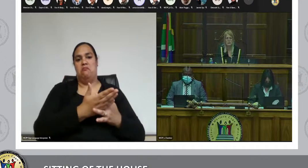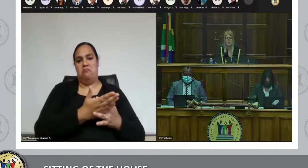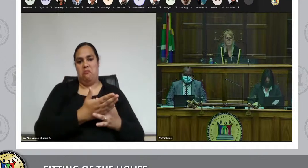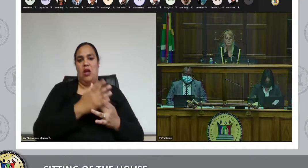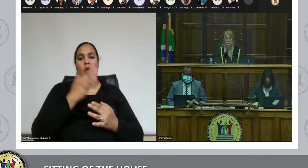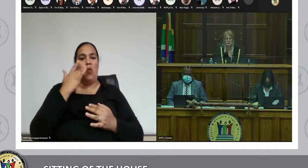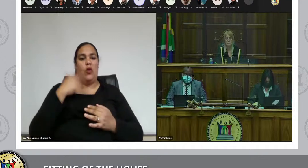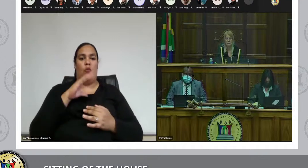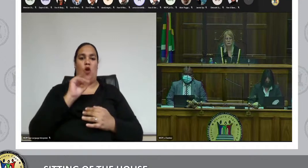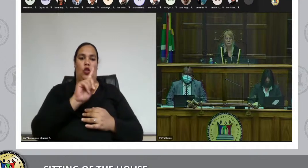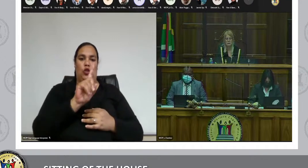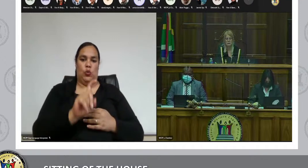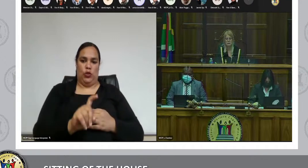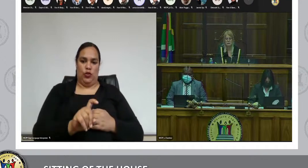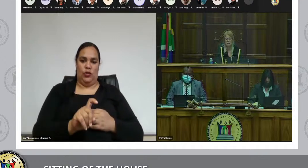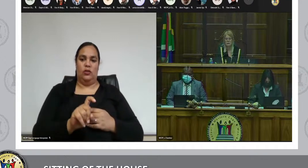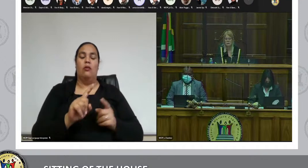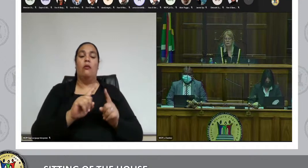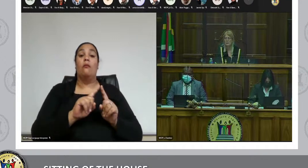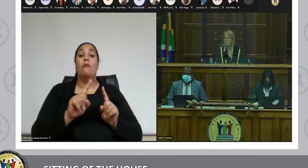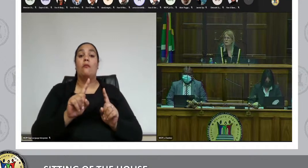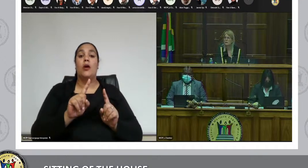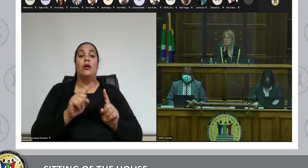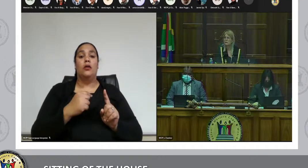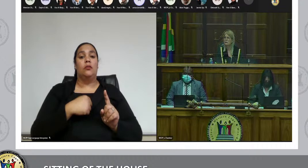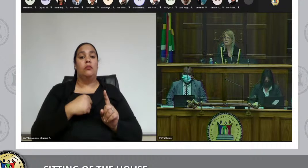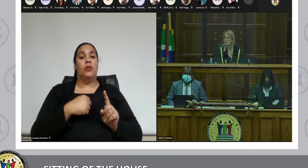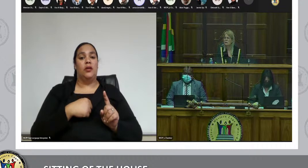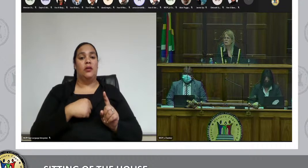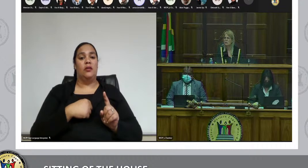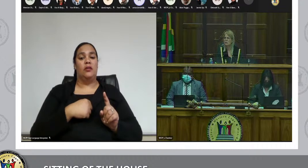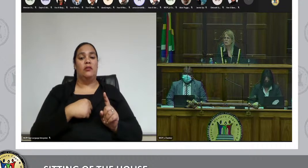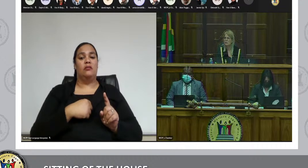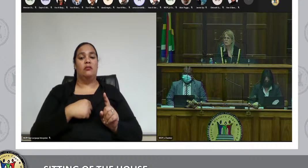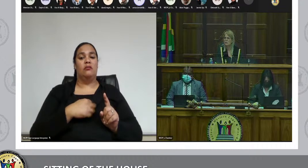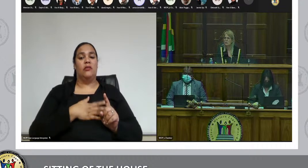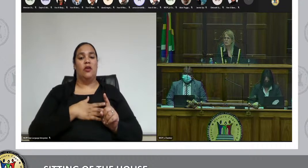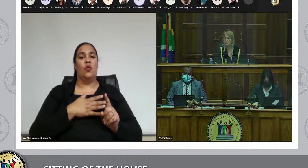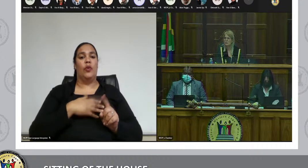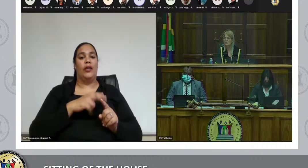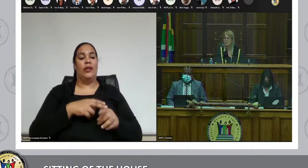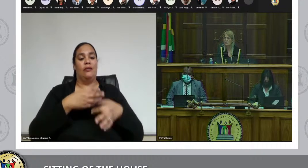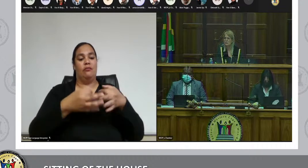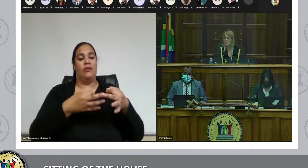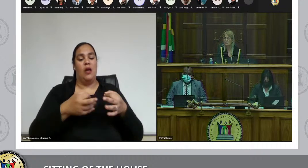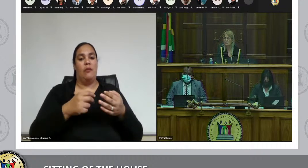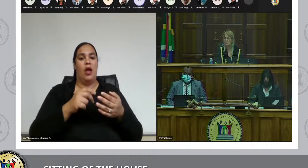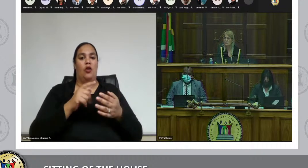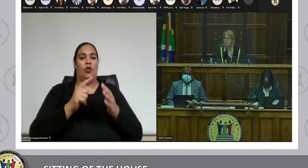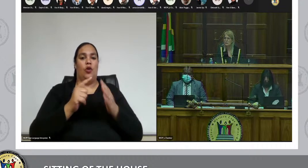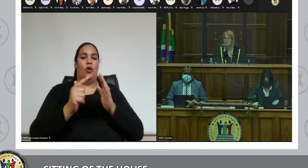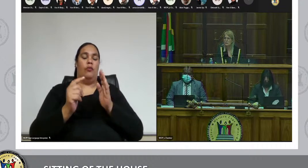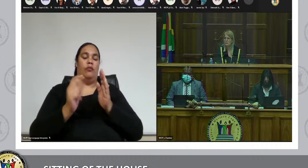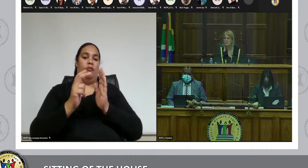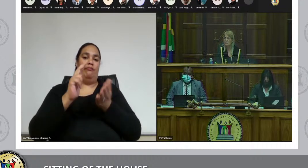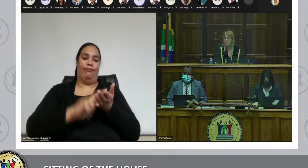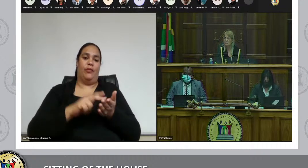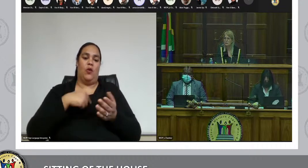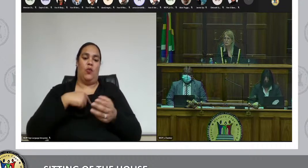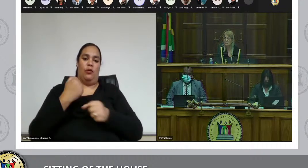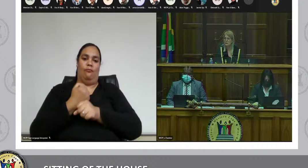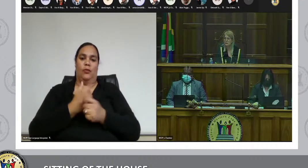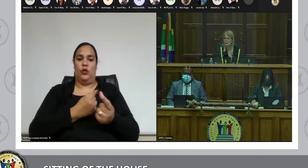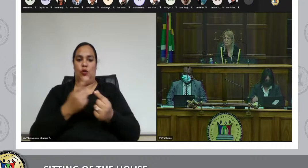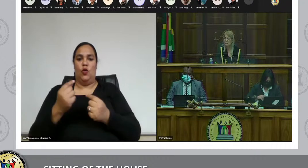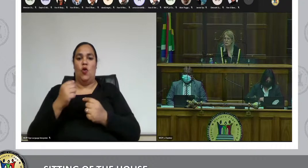vra. Ek is van mening dat ons moet duidelikheid hê oor die wetgewende raamwerk waarin ons opereer. As